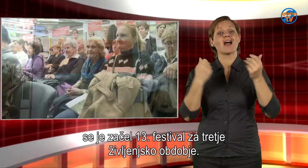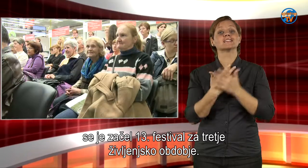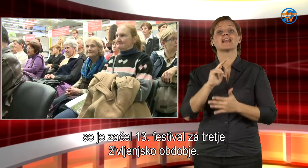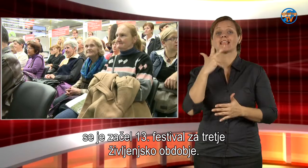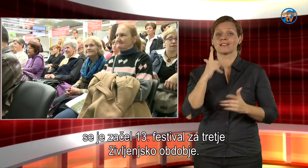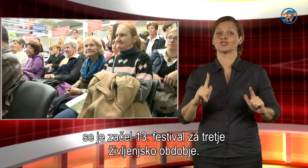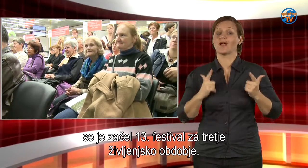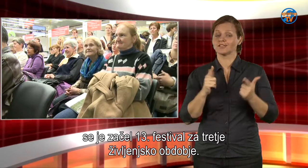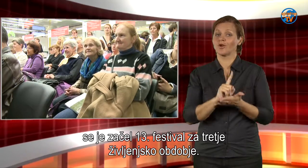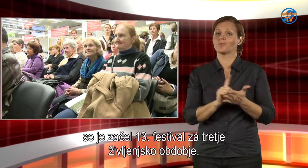obdobje.